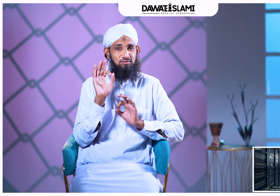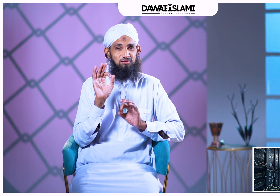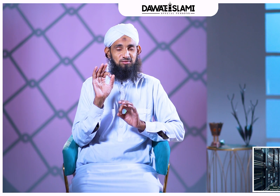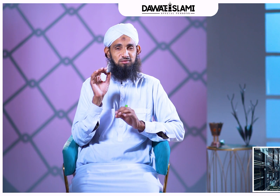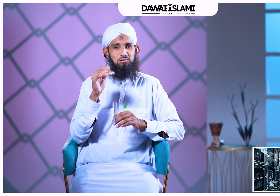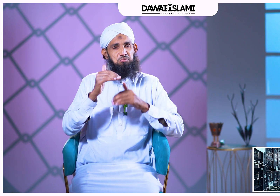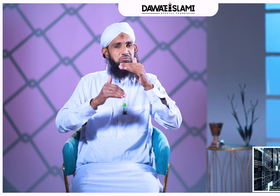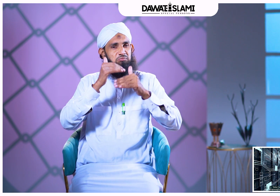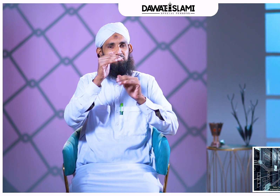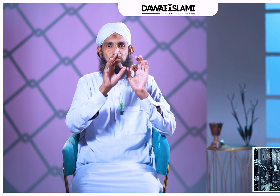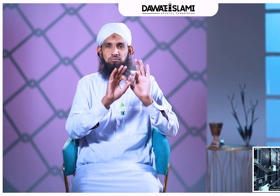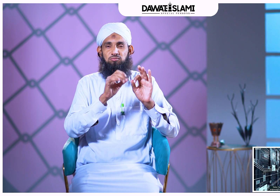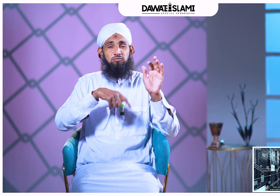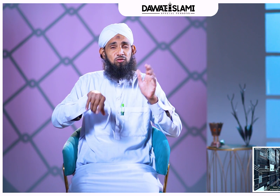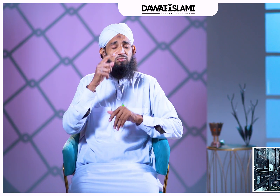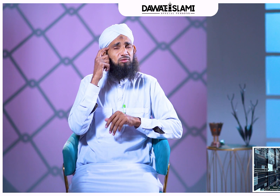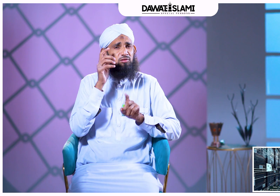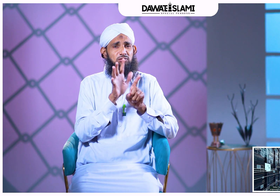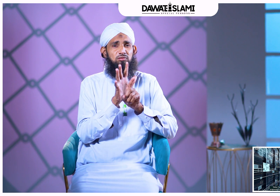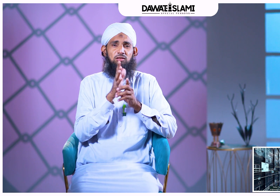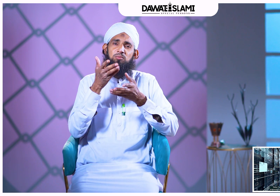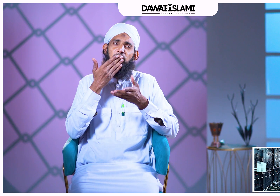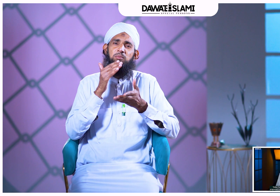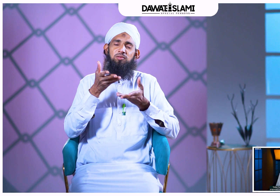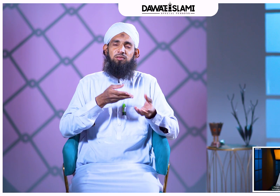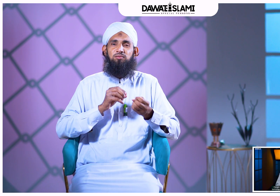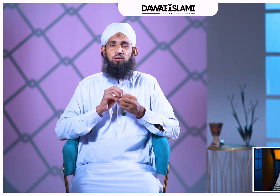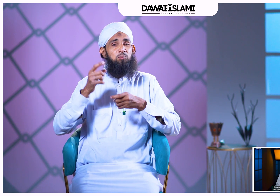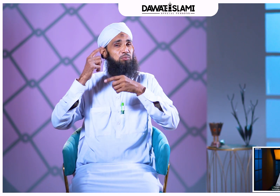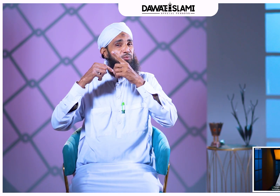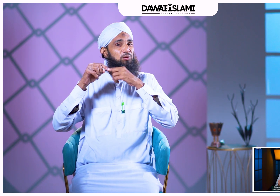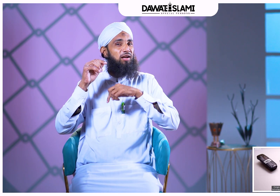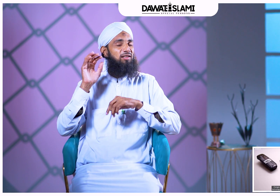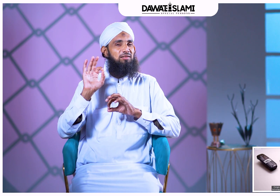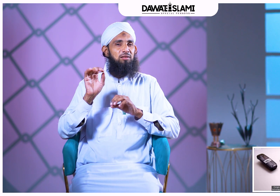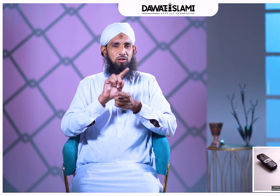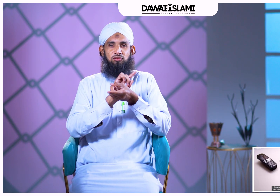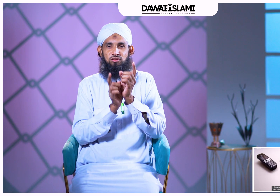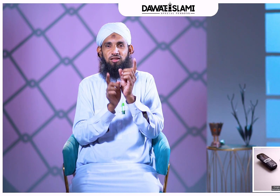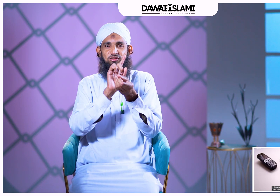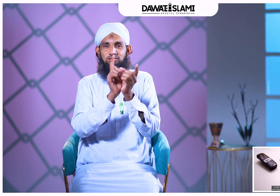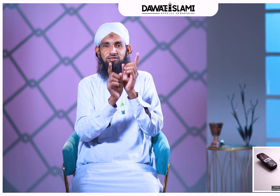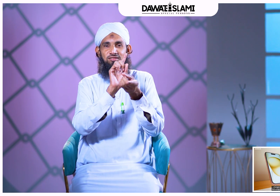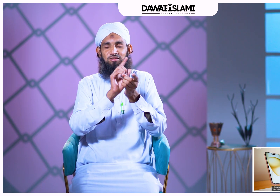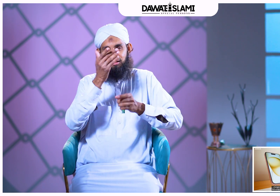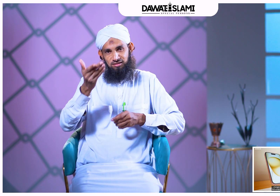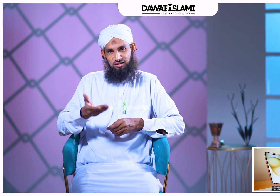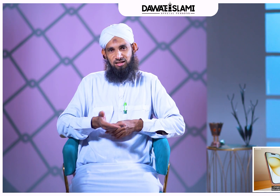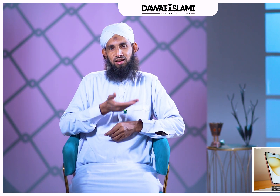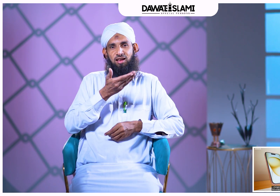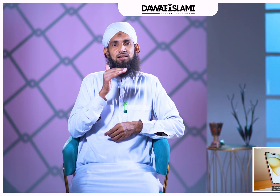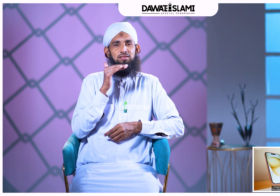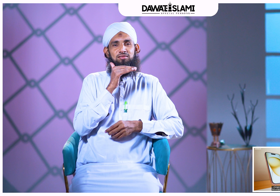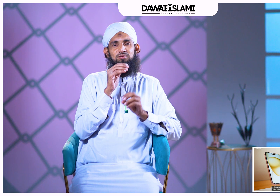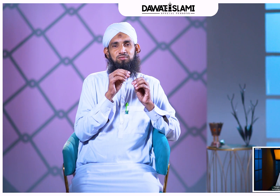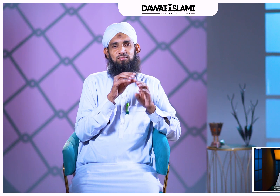اور ٹیکنالوجی نے اتنی ترقی کر لی ہے تو یہ دراصل اصلاح ہی کا نتیجہ ہے۔ پرانی ٹیکنالوجی میں تبدیلیاں کی گئیں اور ایک نئی ٹیکنالوجی